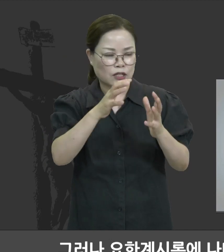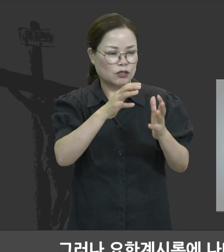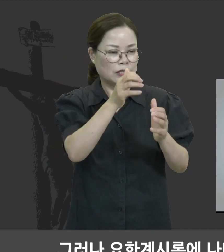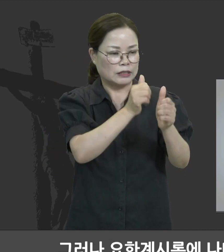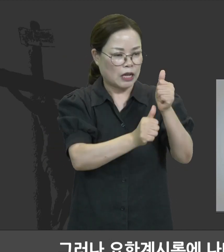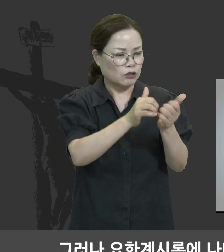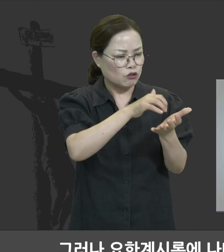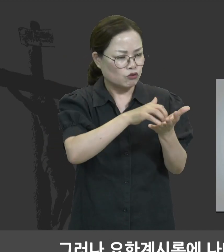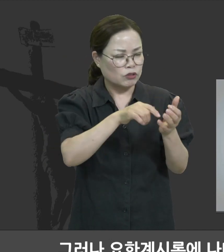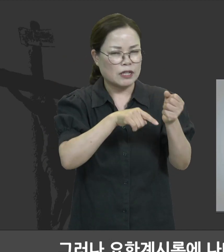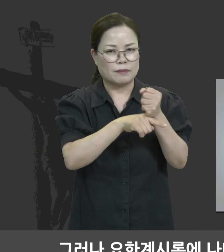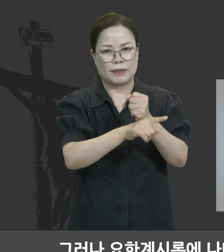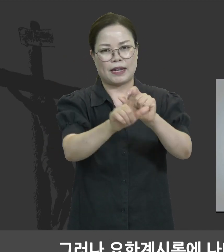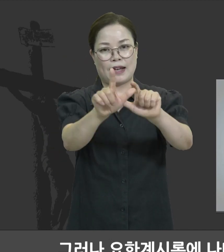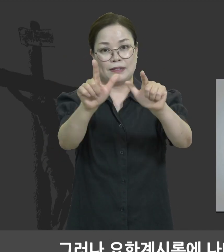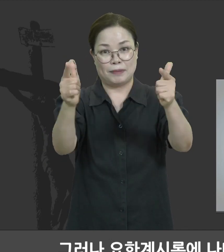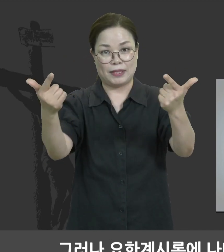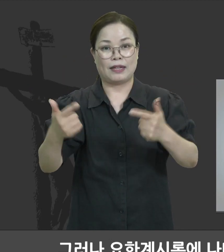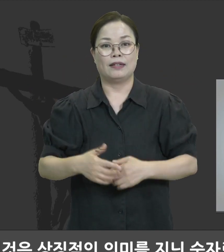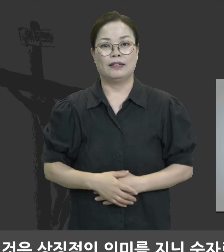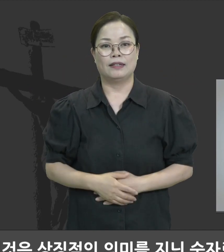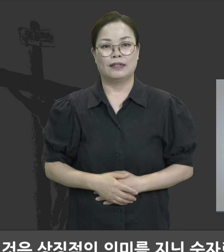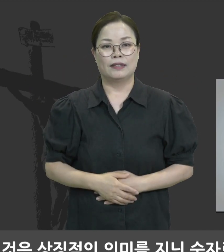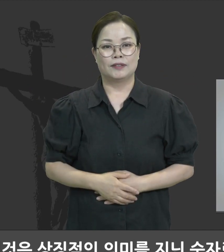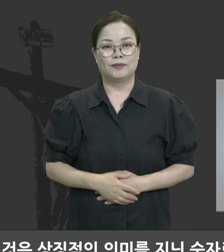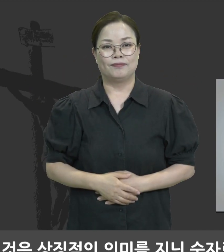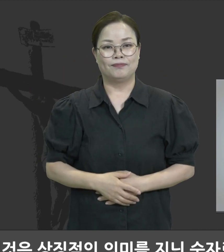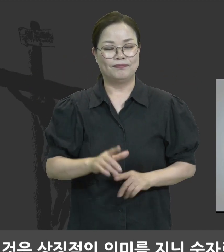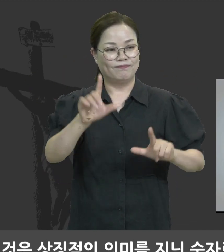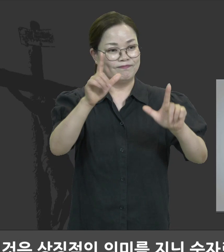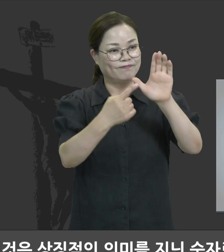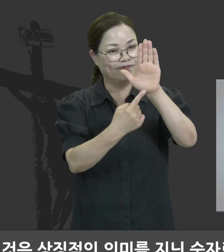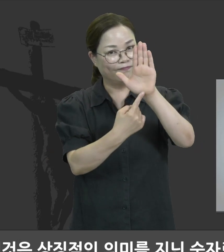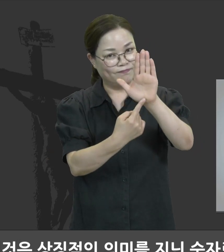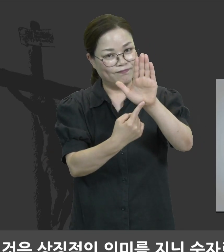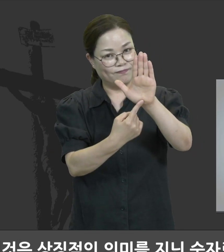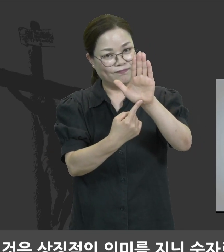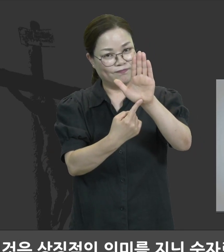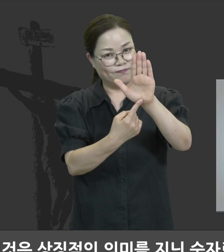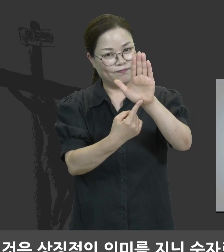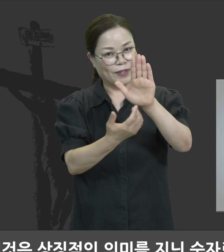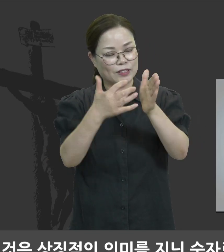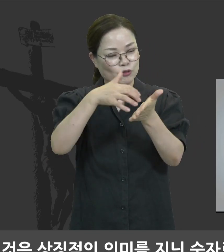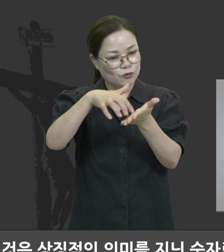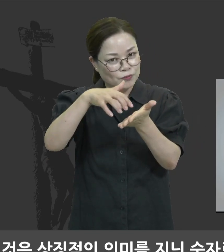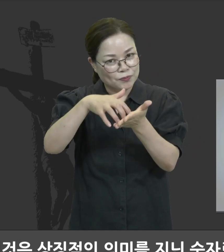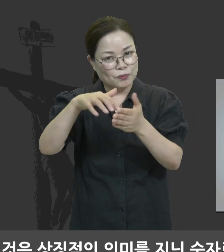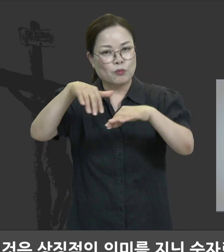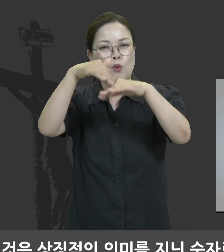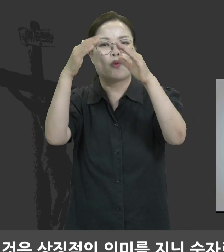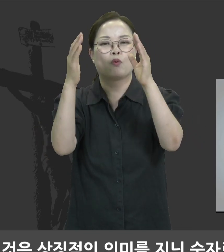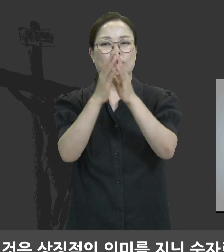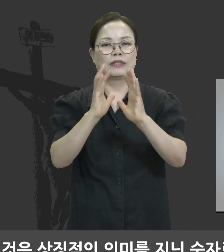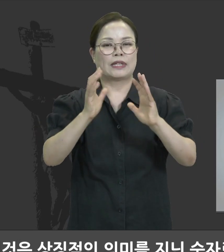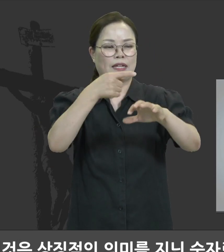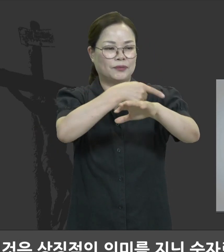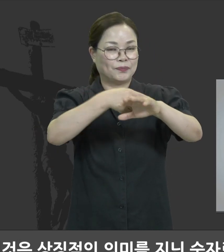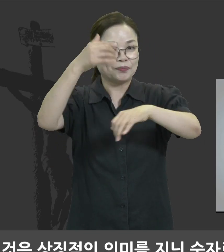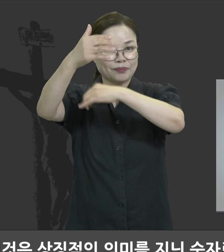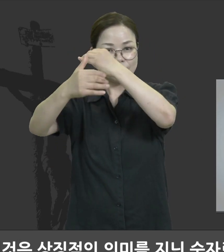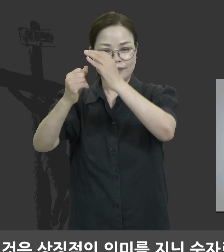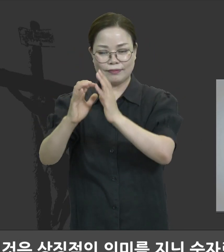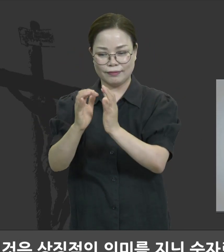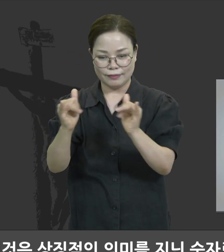자손의 숫자를 의미하는 것은 아닙니다. 이것은 상징적인 의미를 지닌 숫자로 모든 나라에 속한